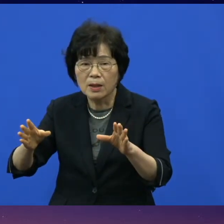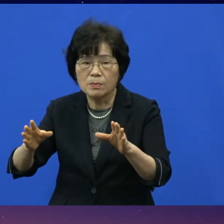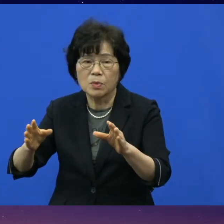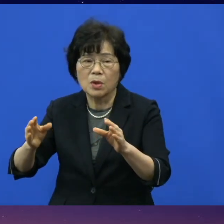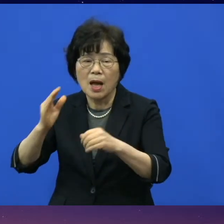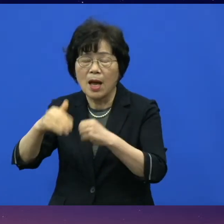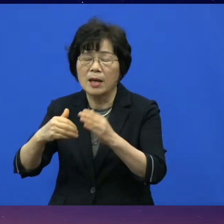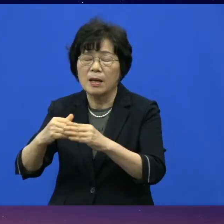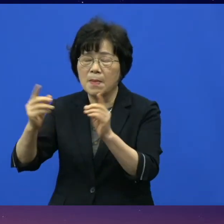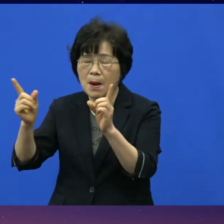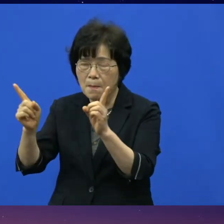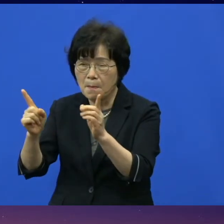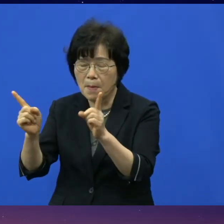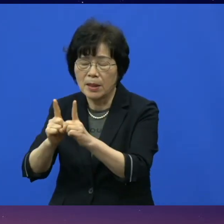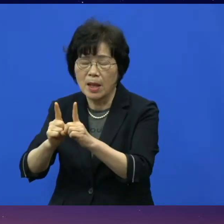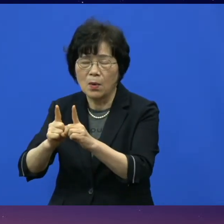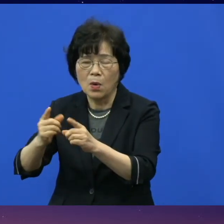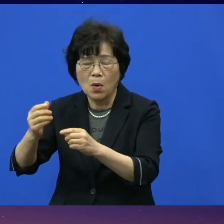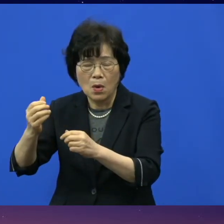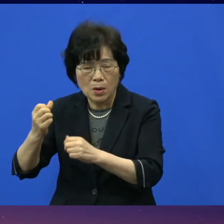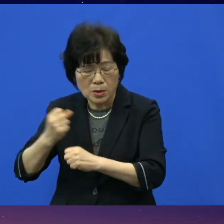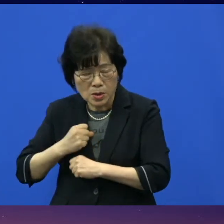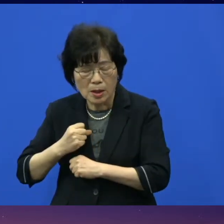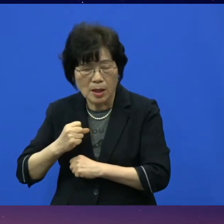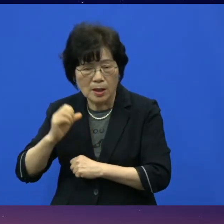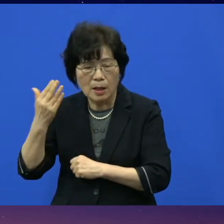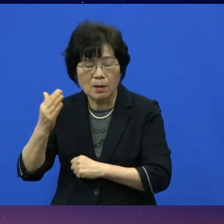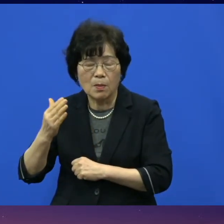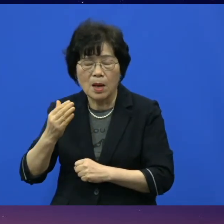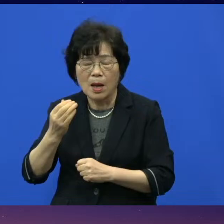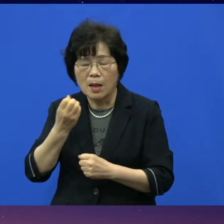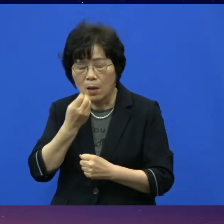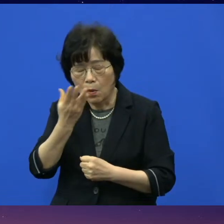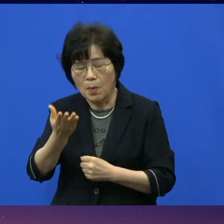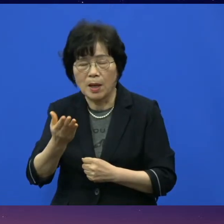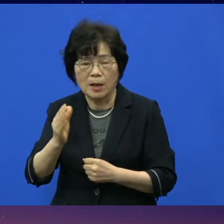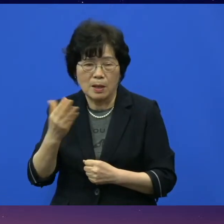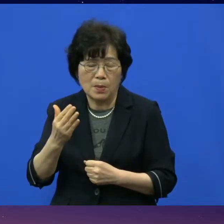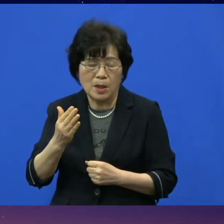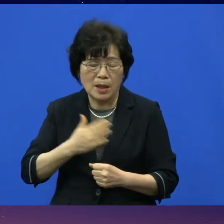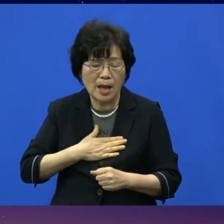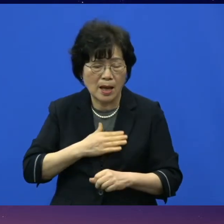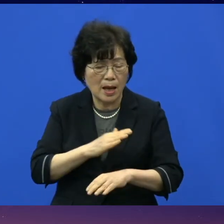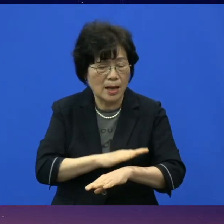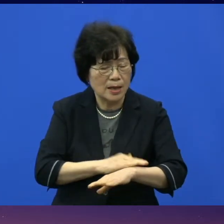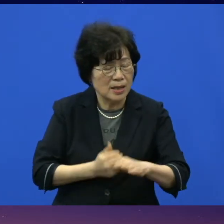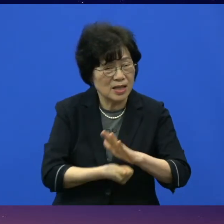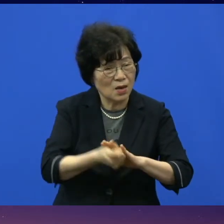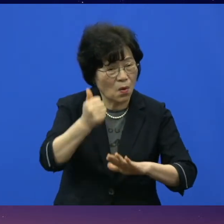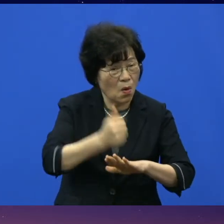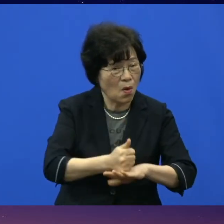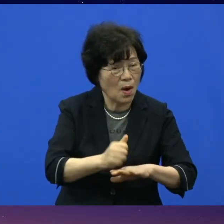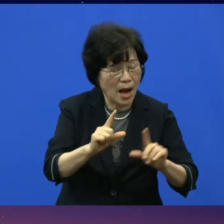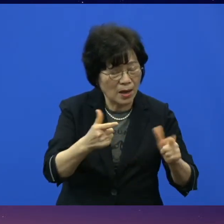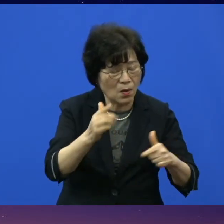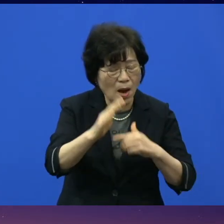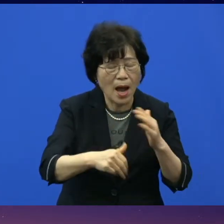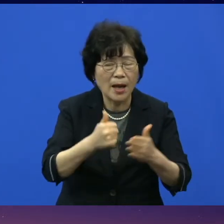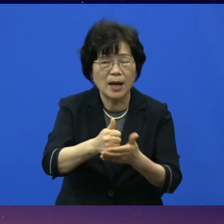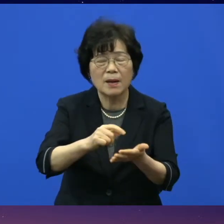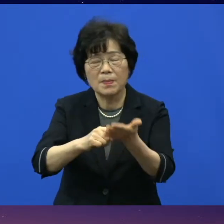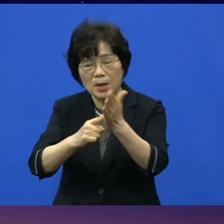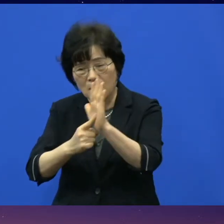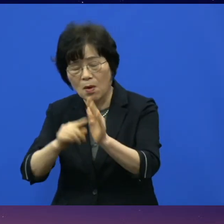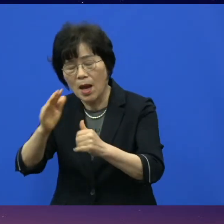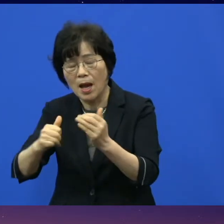우리는 우리 중심으로 돌아가야 된다고 생각합니다. 내가 드러나야 되고, 내가 이겨야 되고, 내가 잘 돼야 되고. 아니에요. 하나님이 드러나고 하나님의